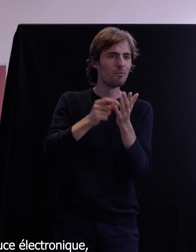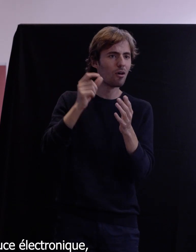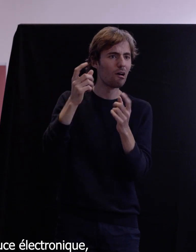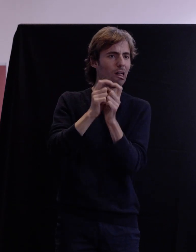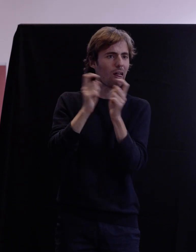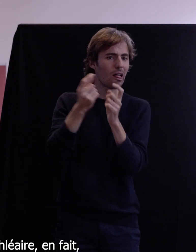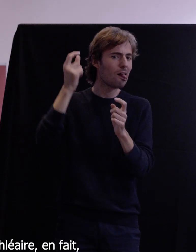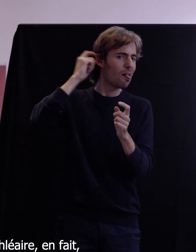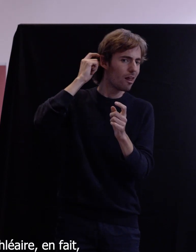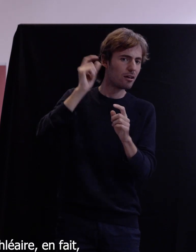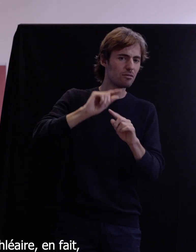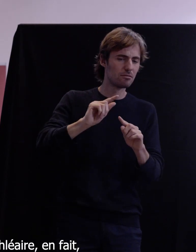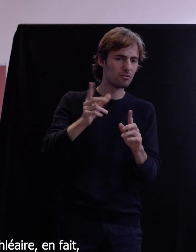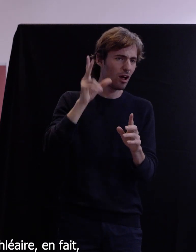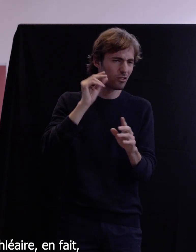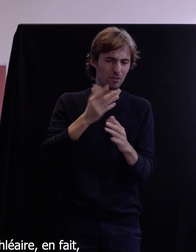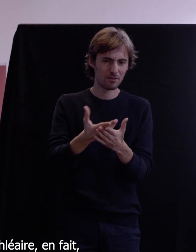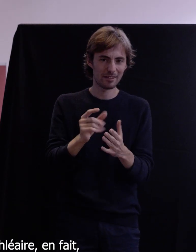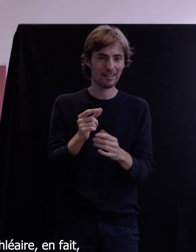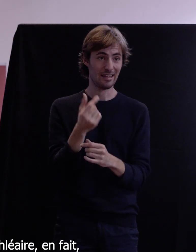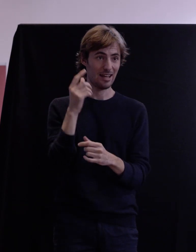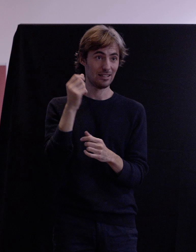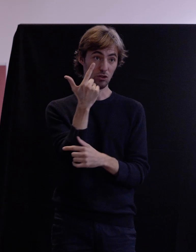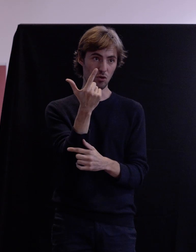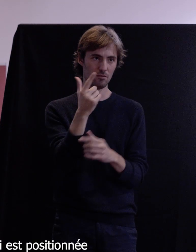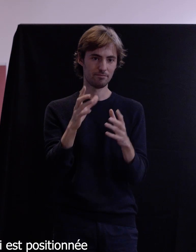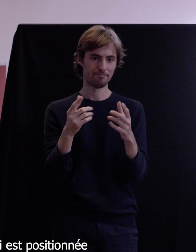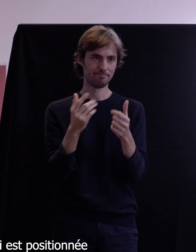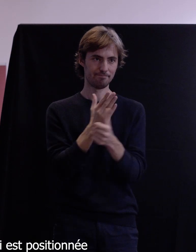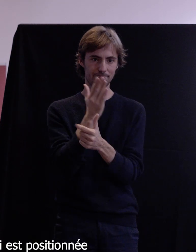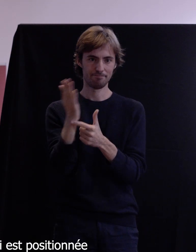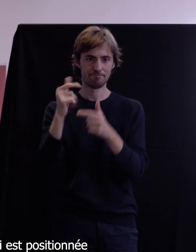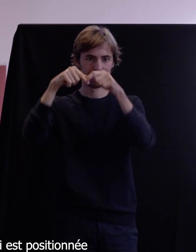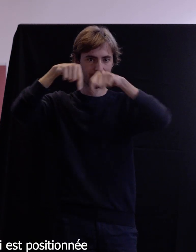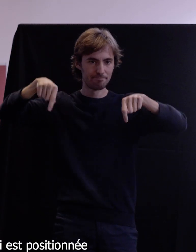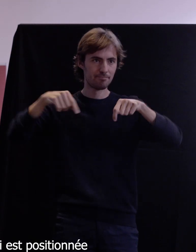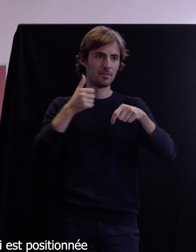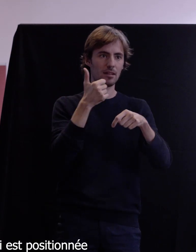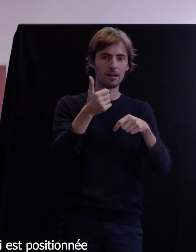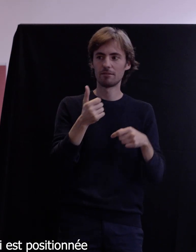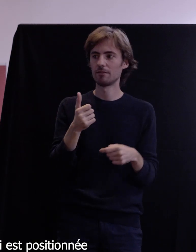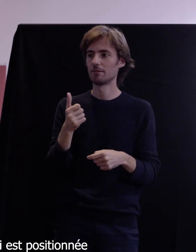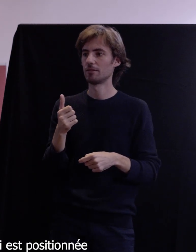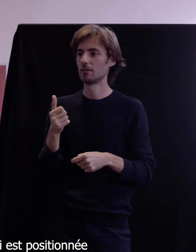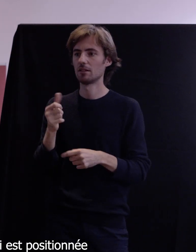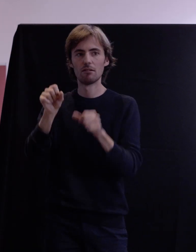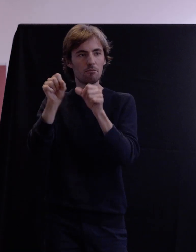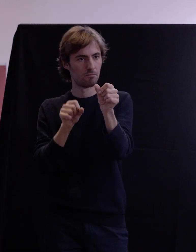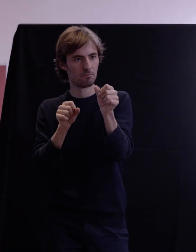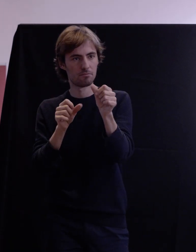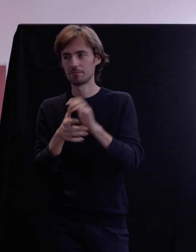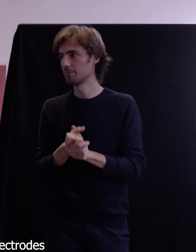entendre avec l'implant, mais l'implant cochléaire, en fait, il est en deux parties. Il y a une partie qui est positionnée au cours d'une